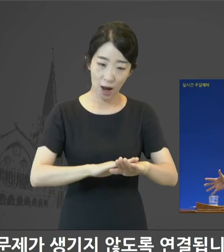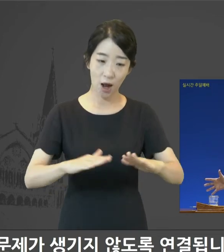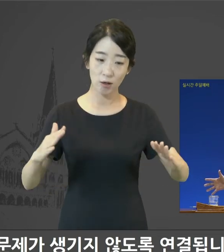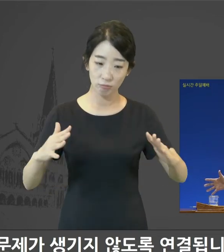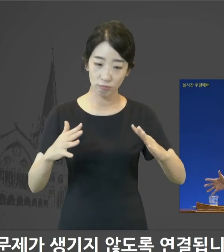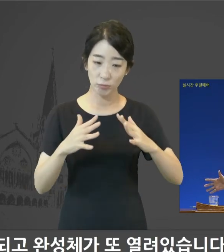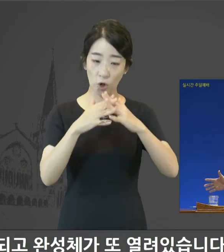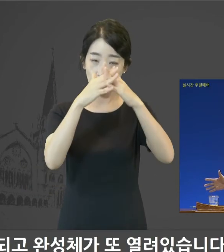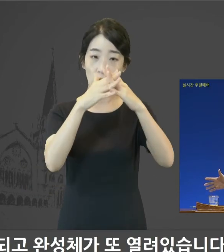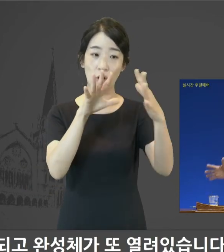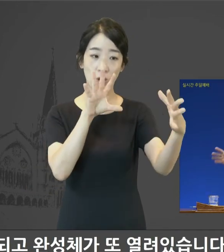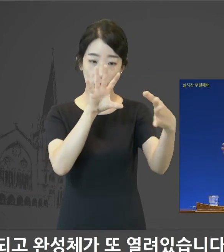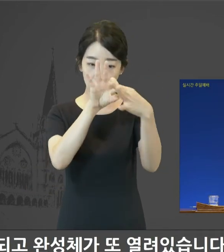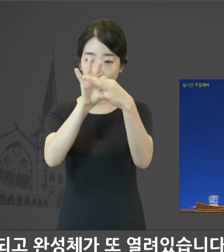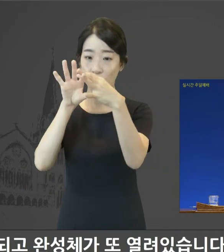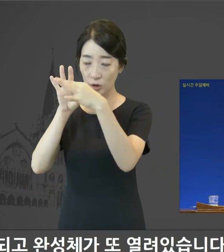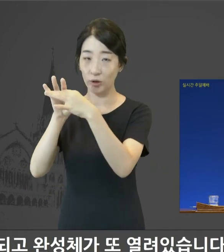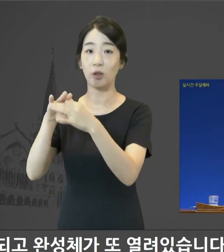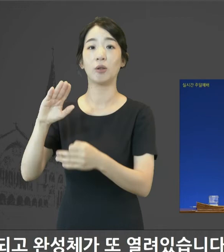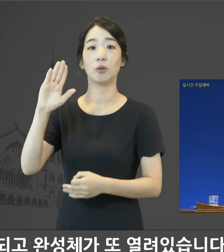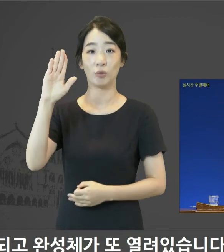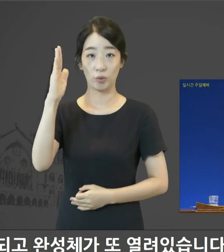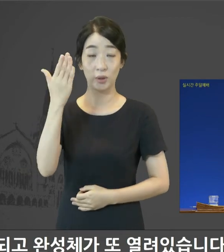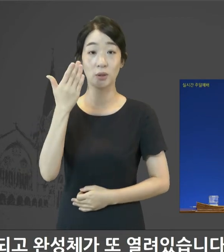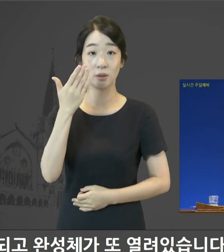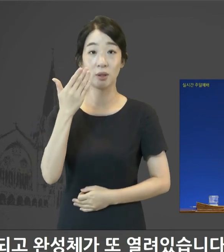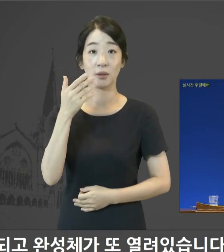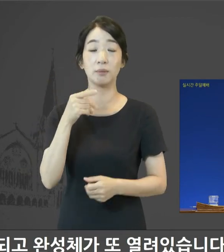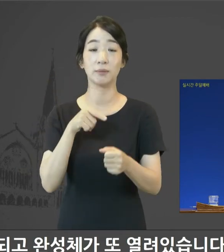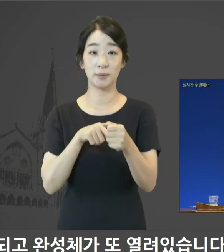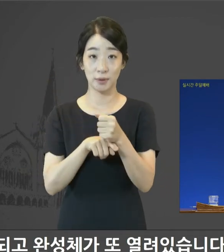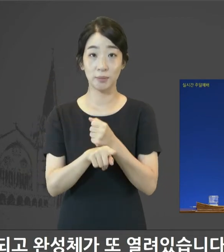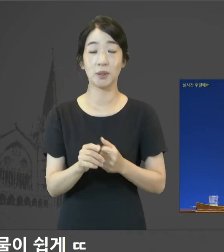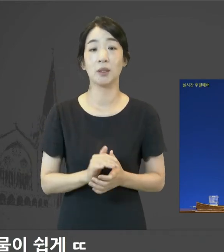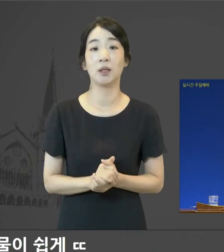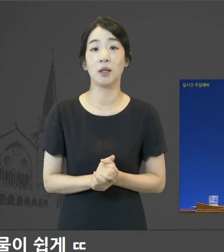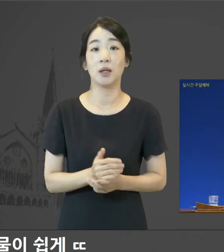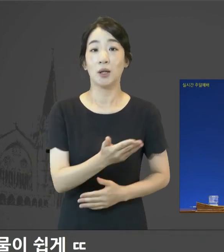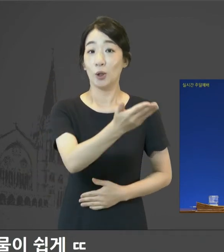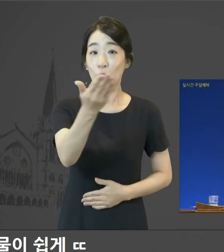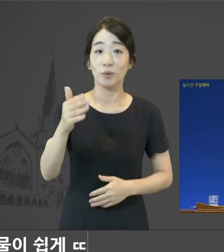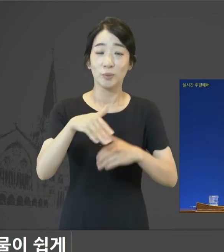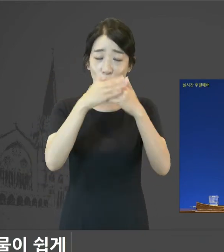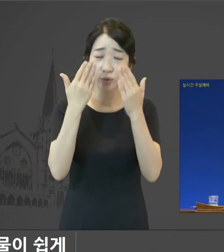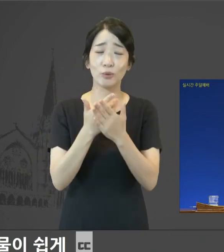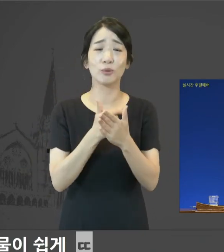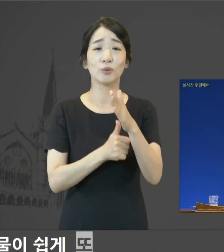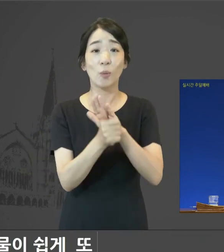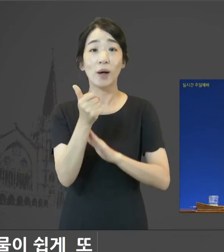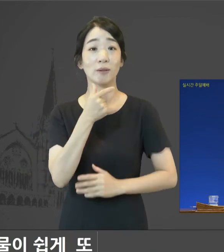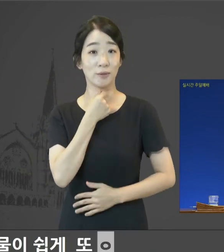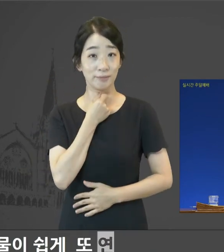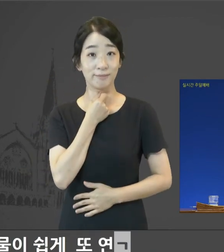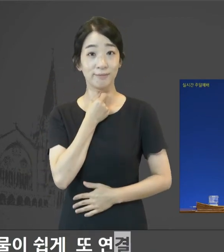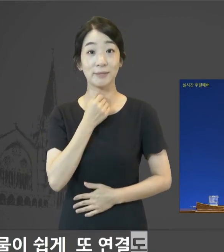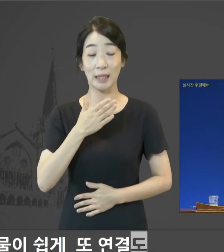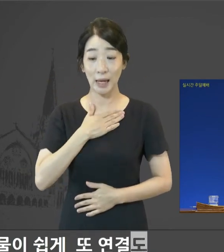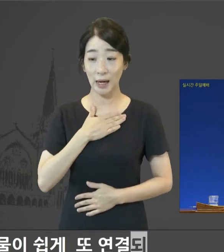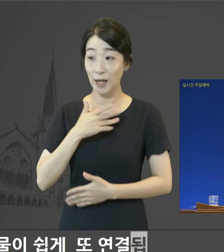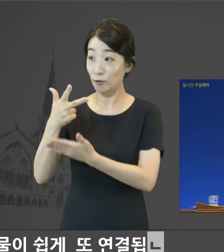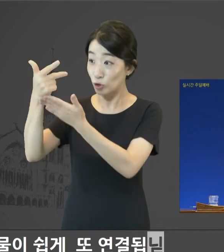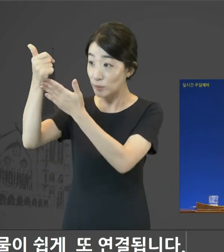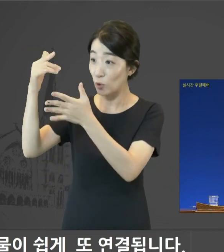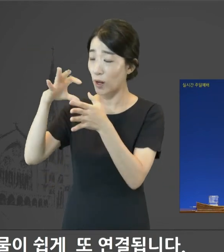것이죠. 오늘 말씀을 맺으면서 사랑하는 충현의 모든 가족들 소망하십시다. 내가 주님과 잘